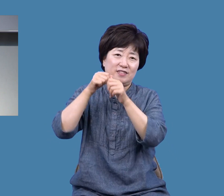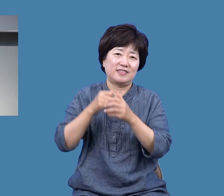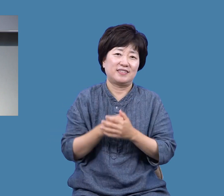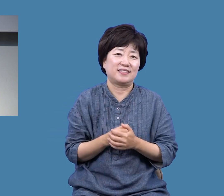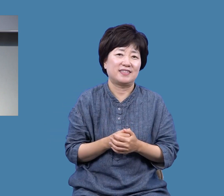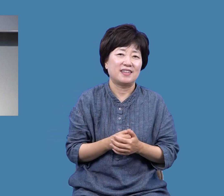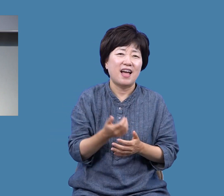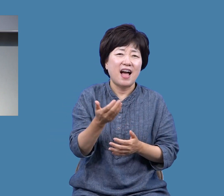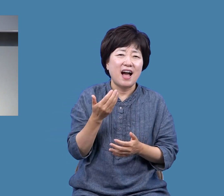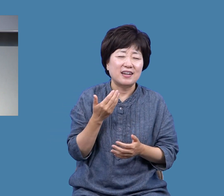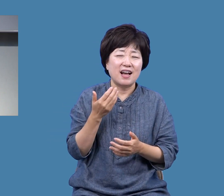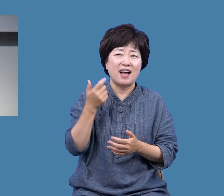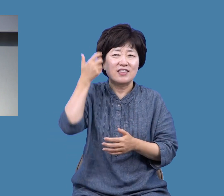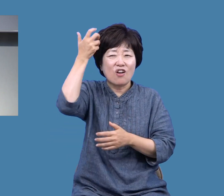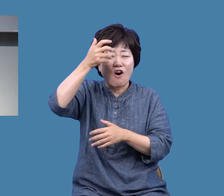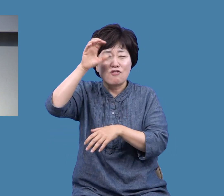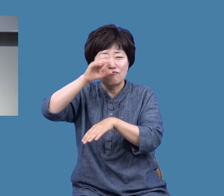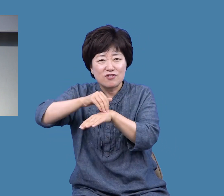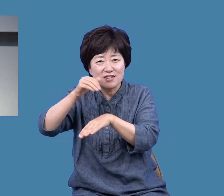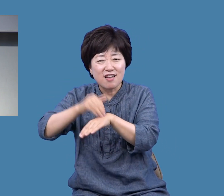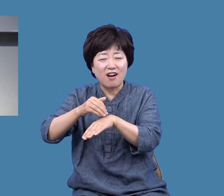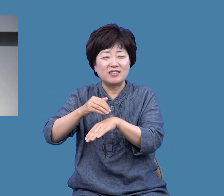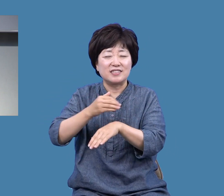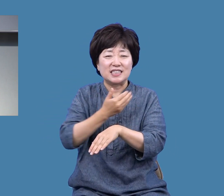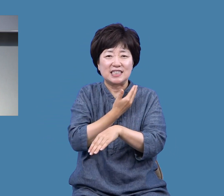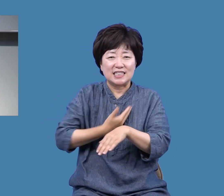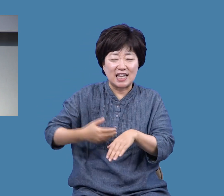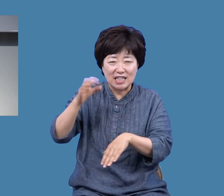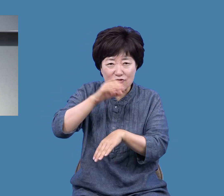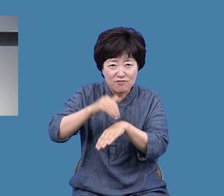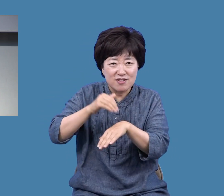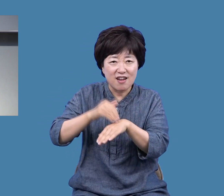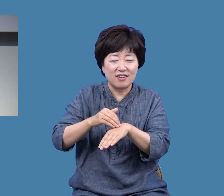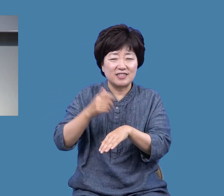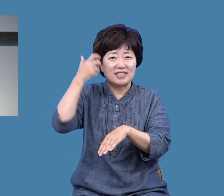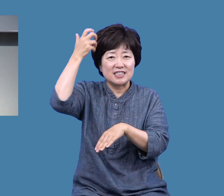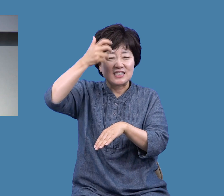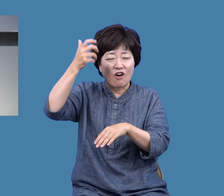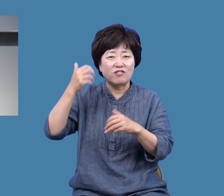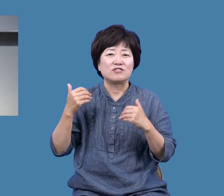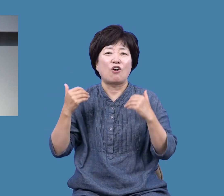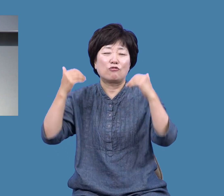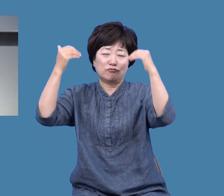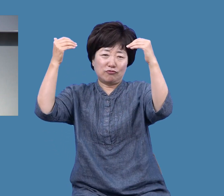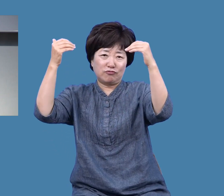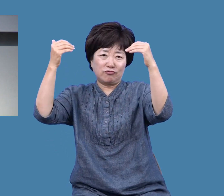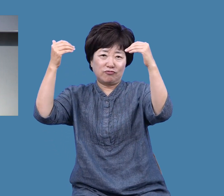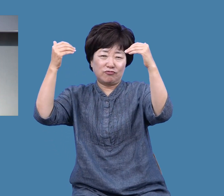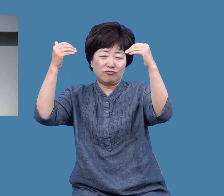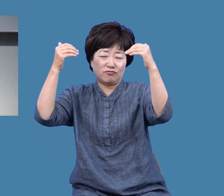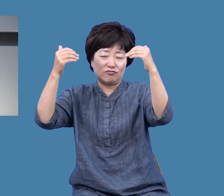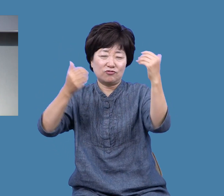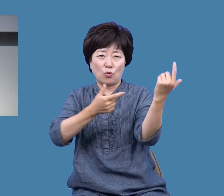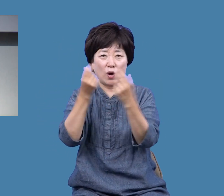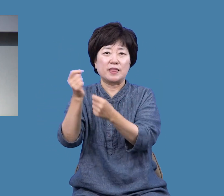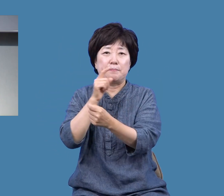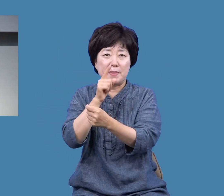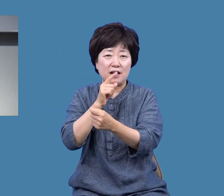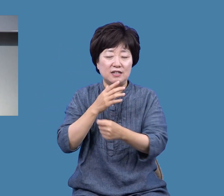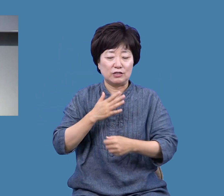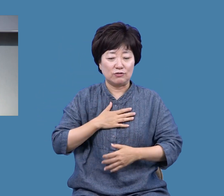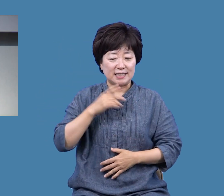뭐 영적인 훈련, 제자 훈련, 영적 성숙 다 같은 말입니다. 다 같은 말인데 결국 뭐냐면 우리의